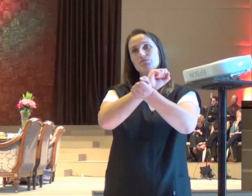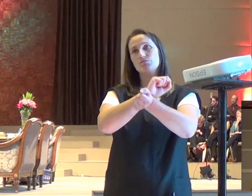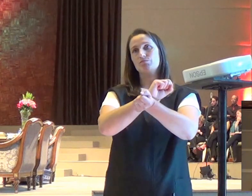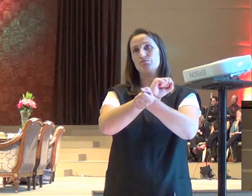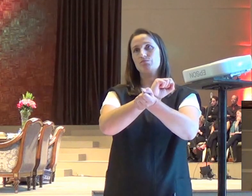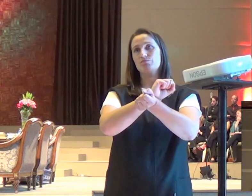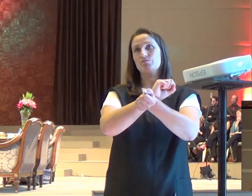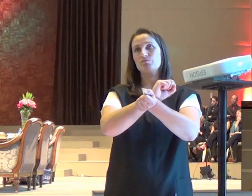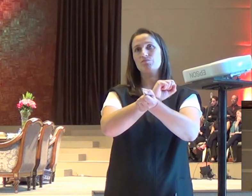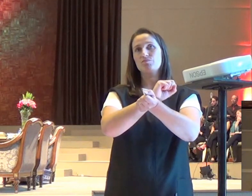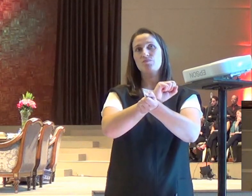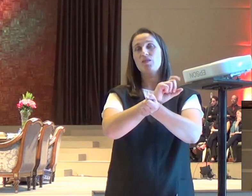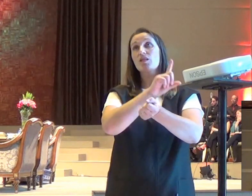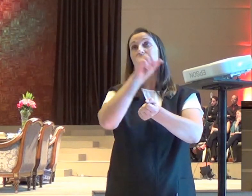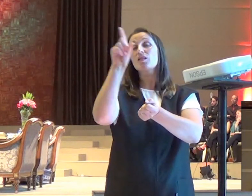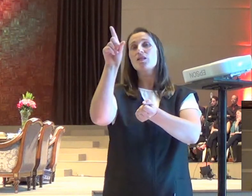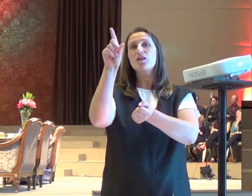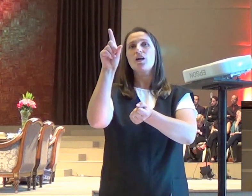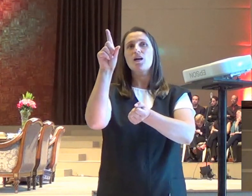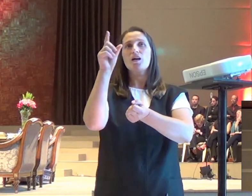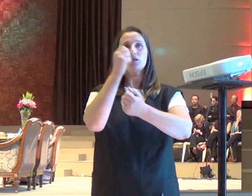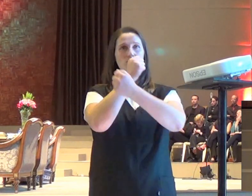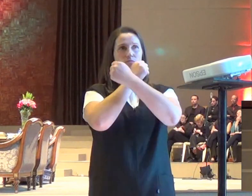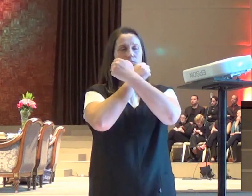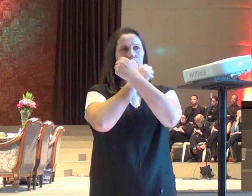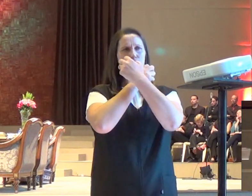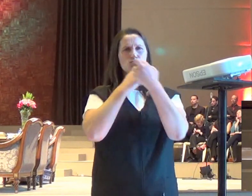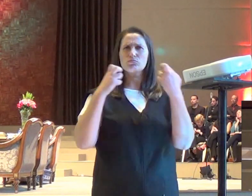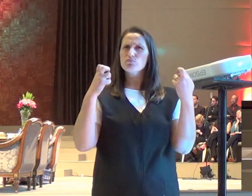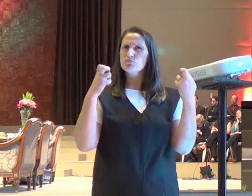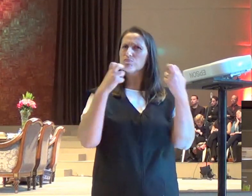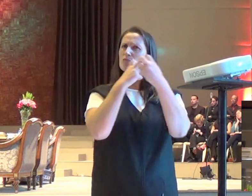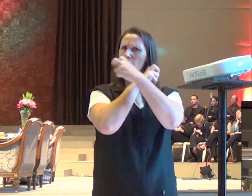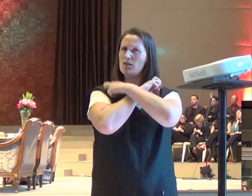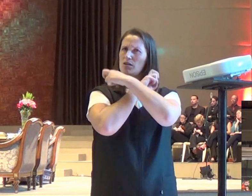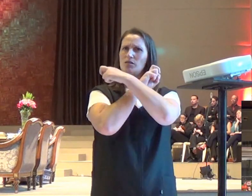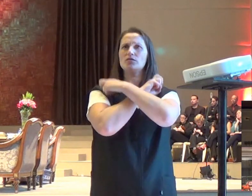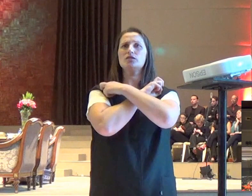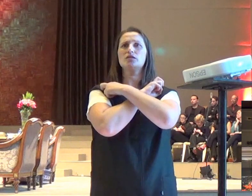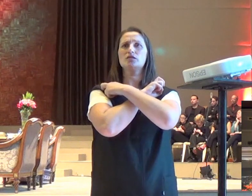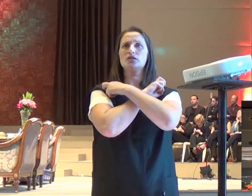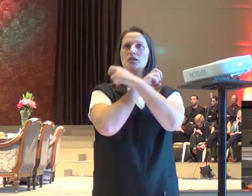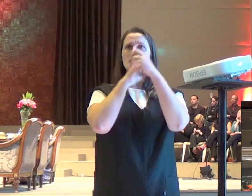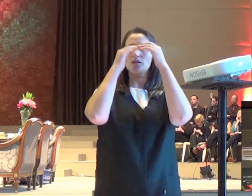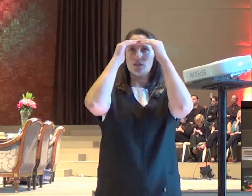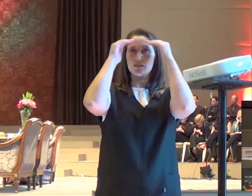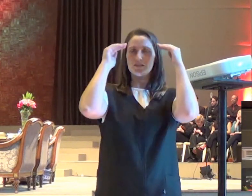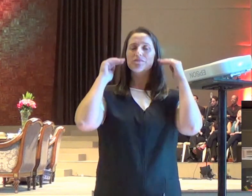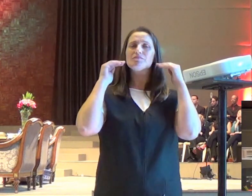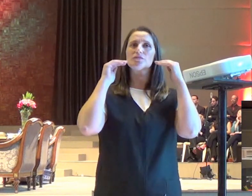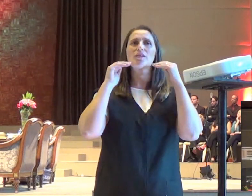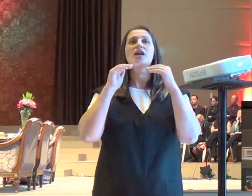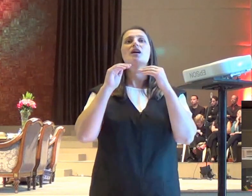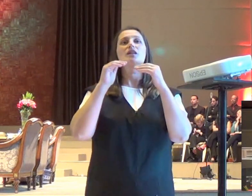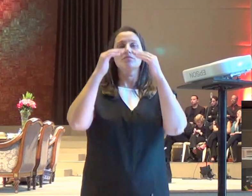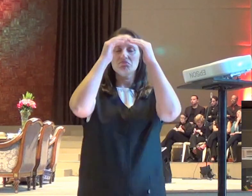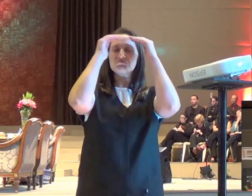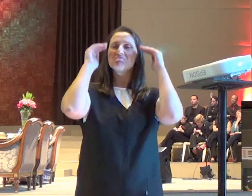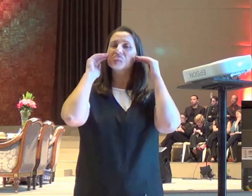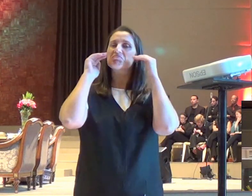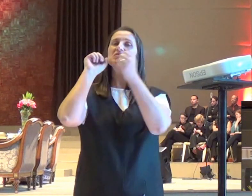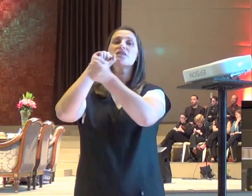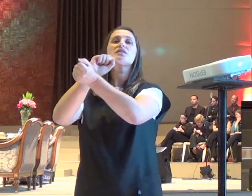ele vai ser escravo lá no Egito, e simulam a morte dele para dizer para o papai, papai ele foi